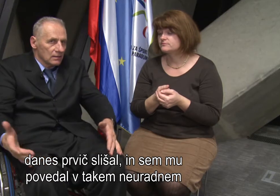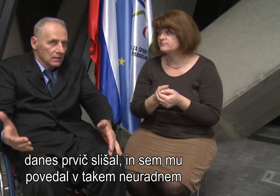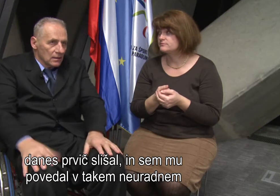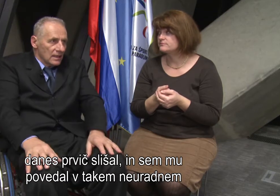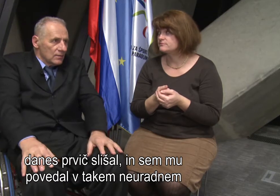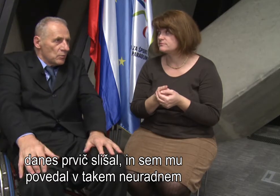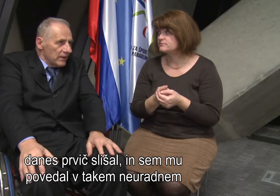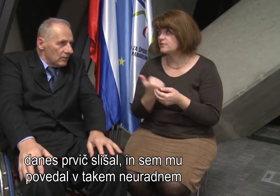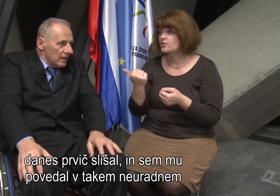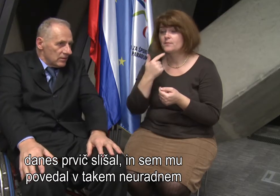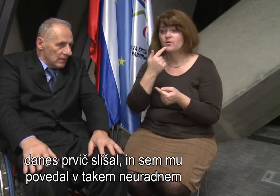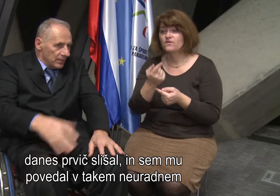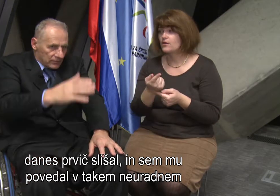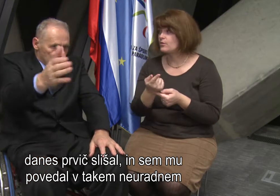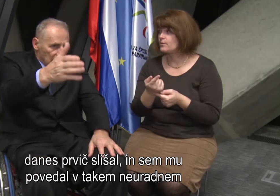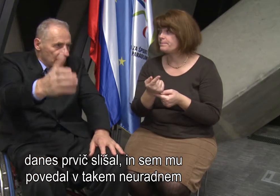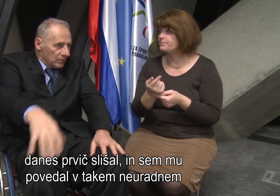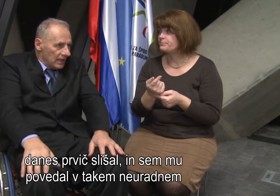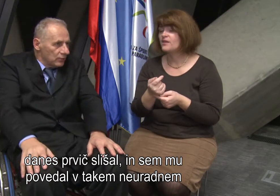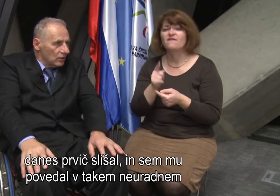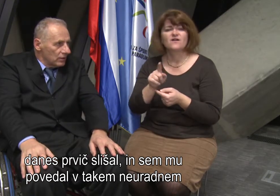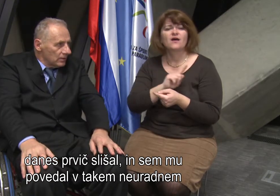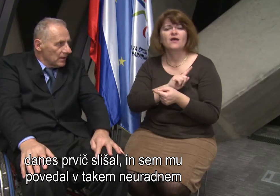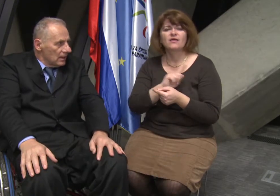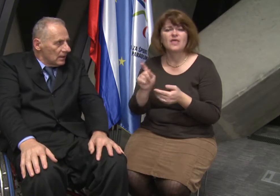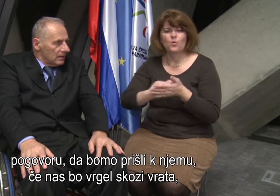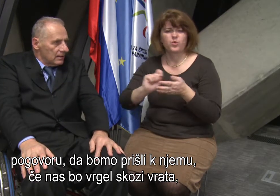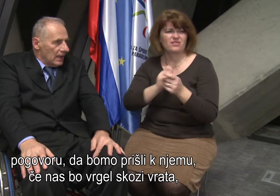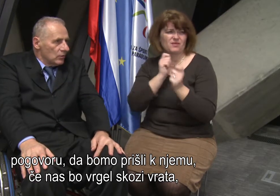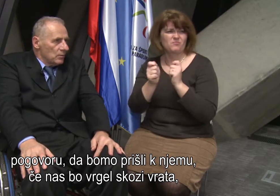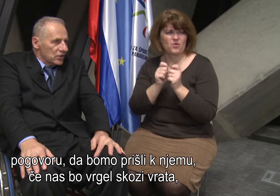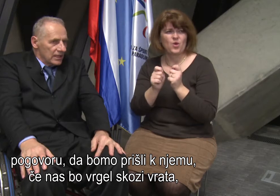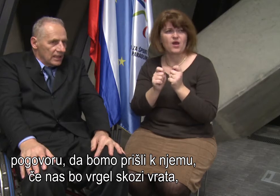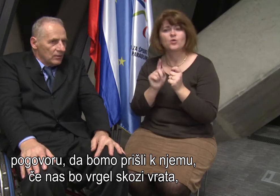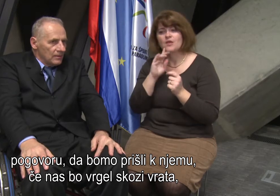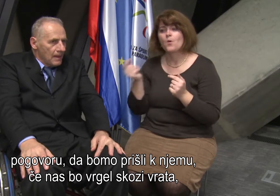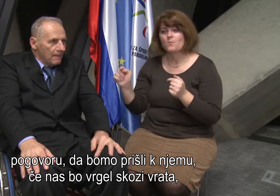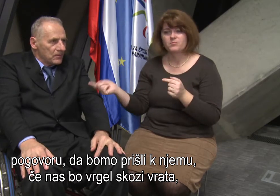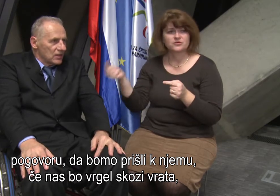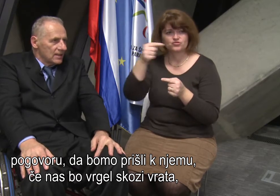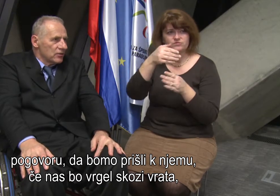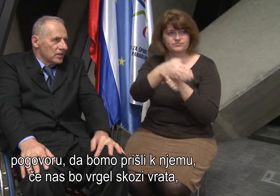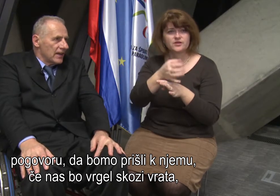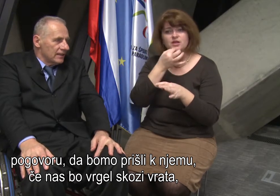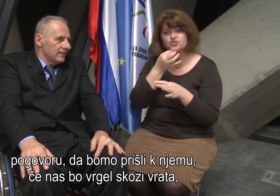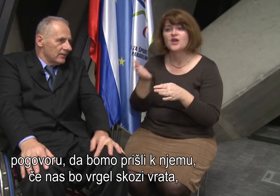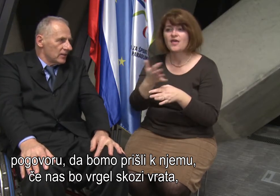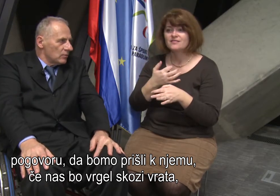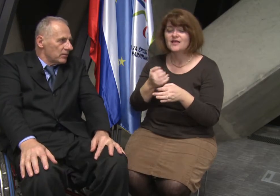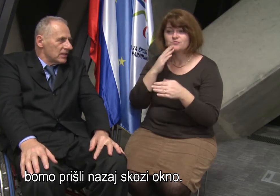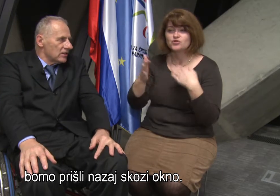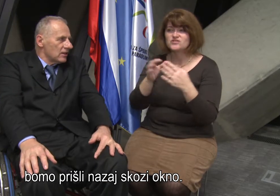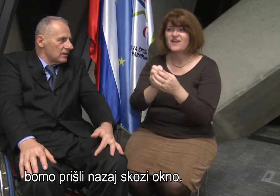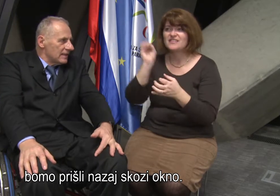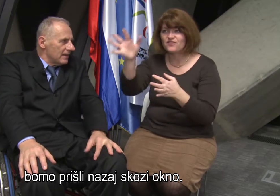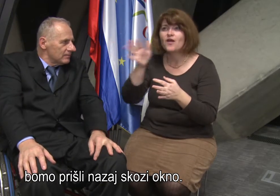In jaz sem mu povedal, ampak v tak neformalnem pogovoru, da bomo prišli k njemu, če nas bo čez vrata ven vrgel, bomo